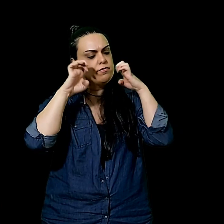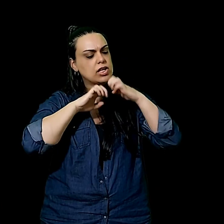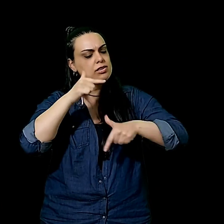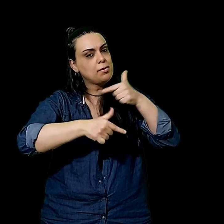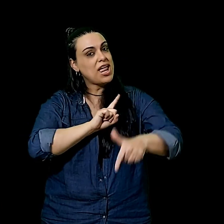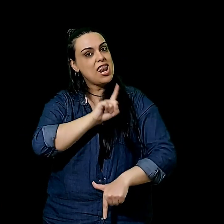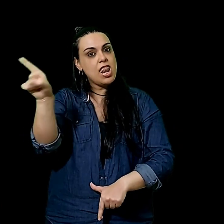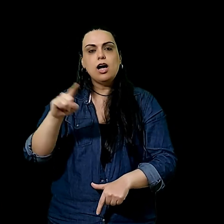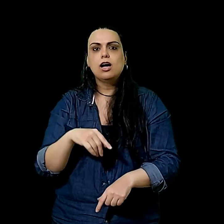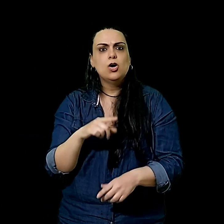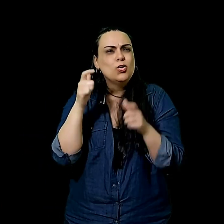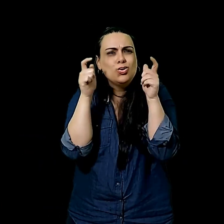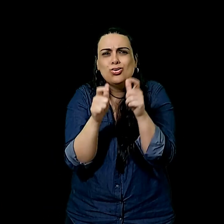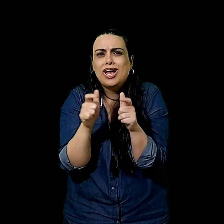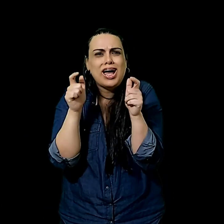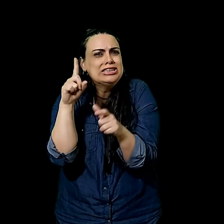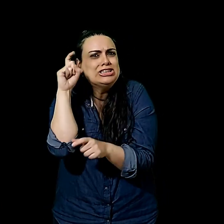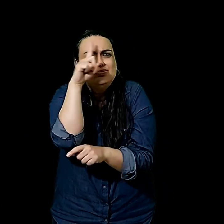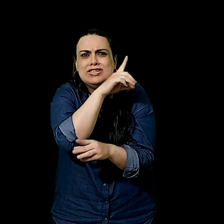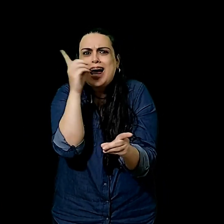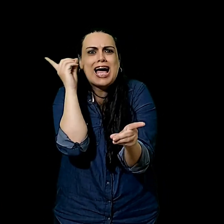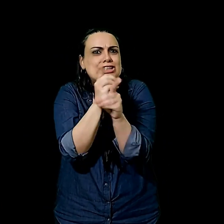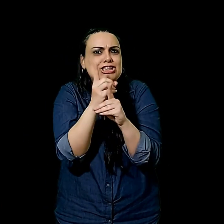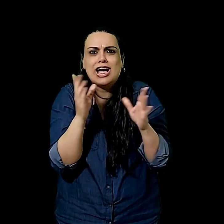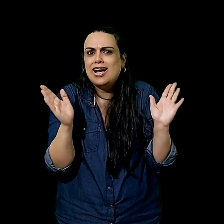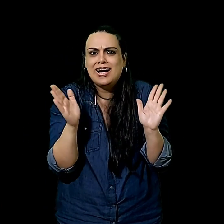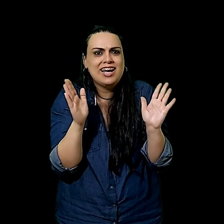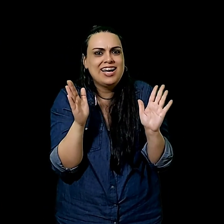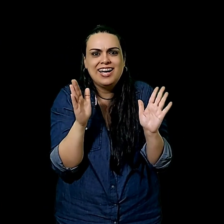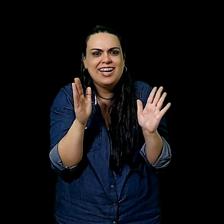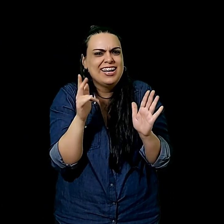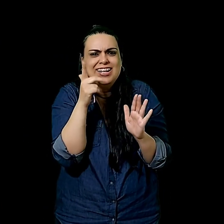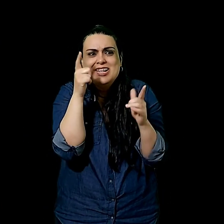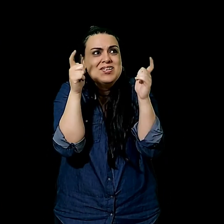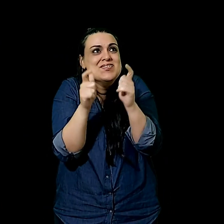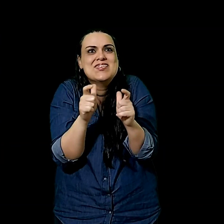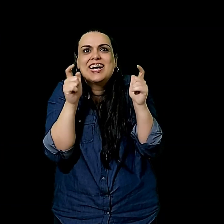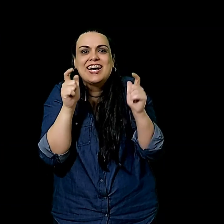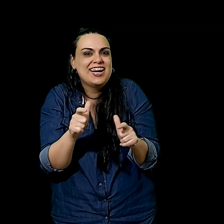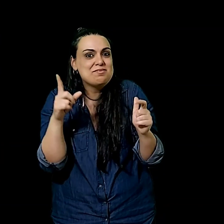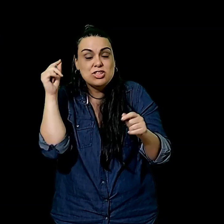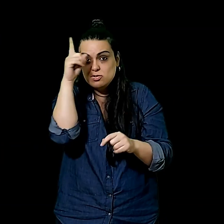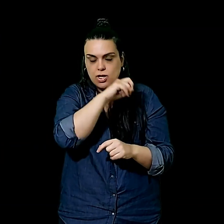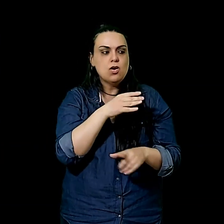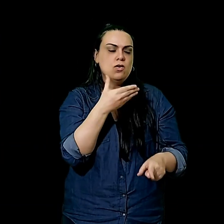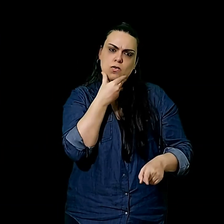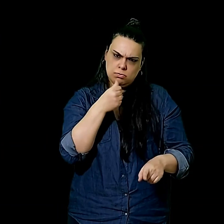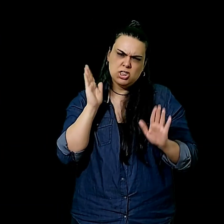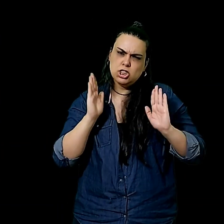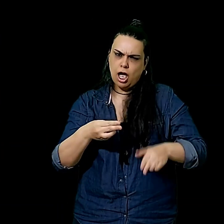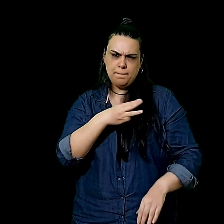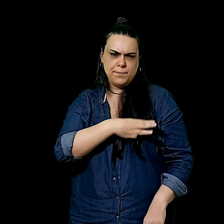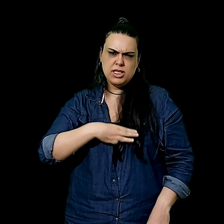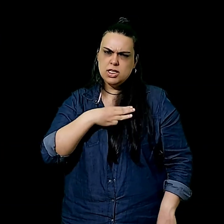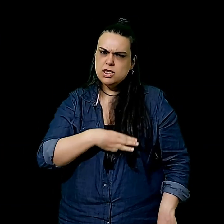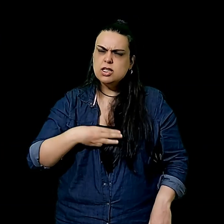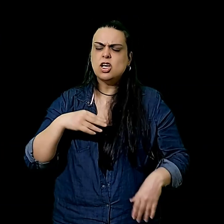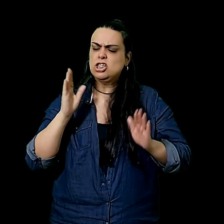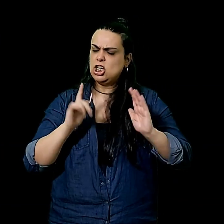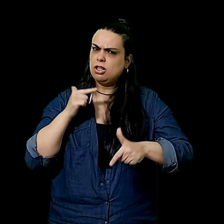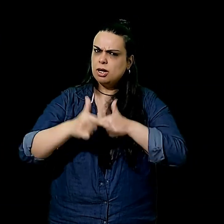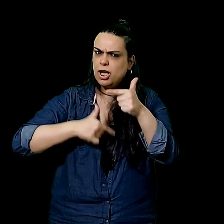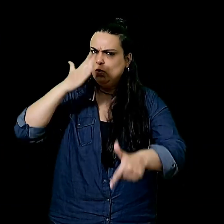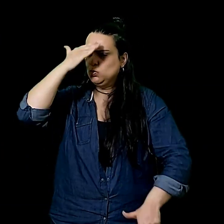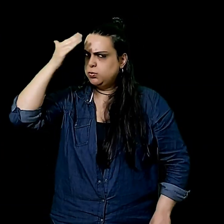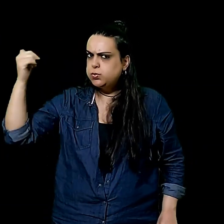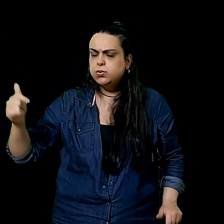lugar que é difícil de achar até no mapa. E olha que eu estou falando de um ministério que já tinha uma envergadura, inclusive no campo missionário, muito vasta.